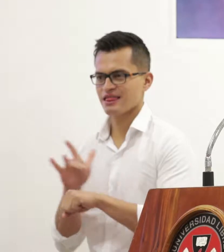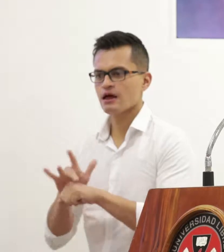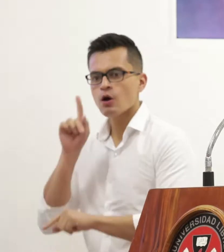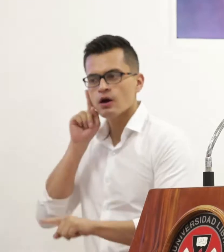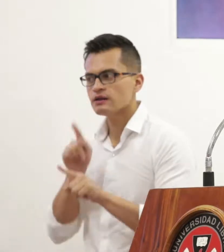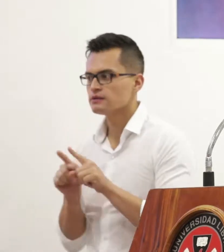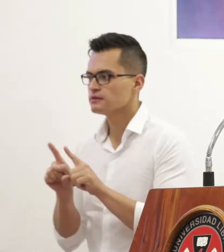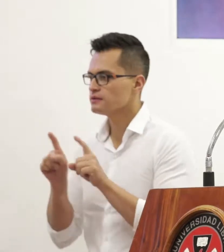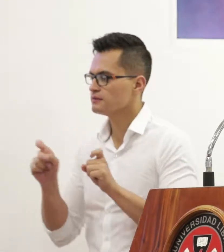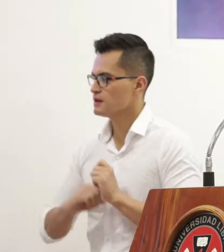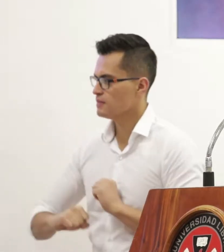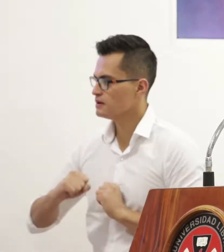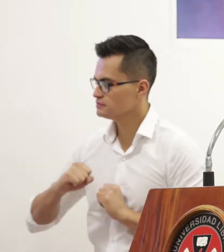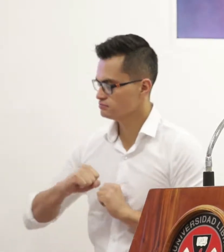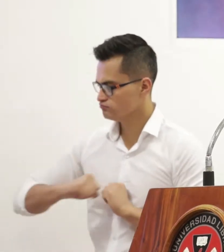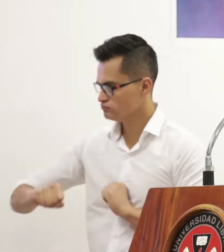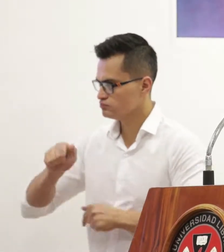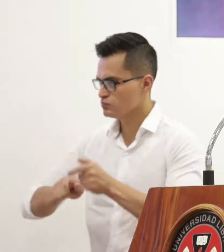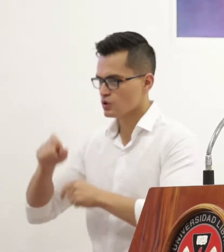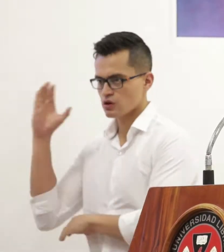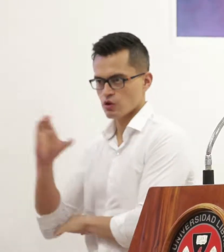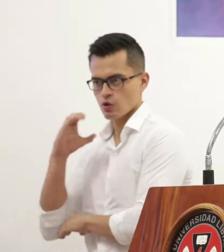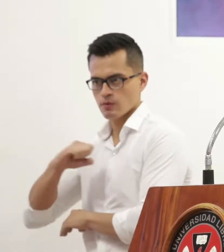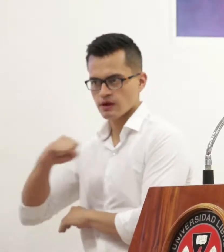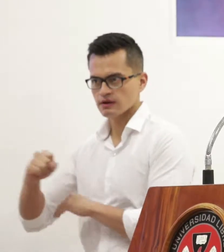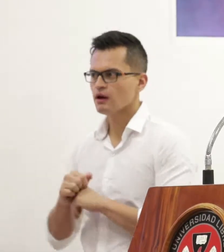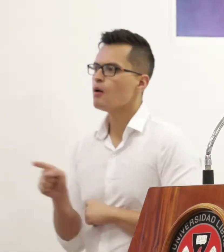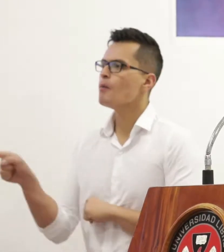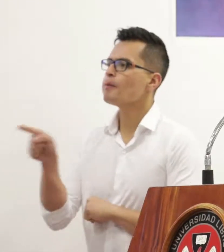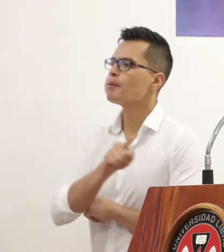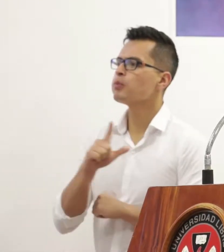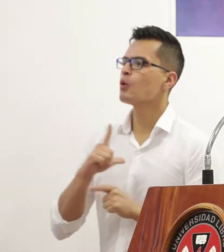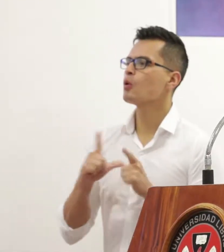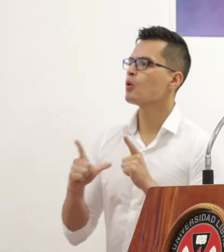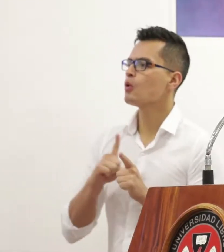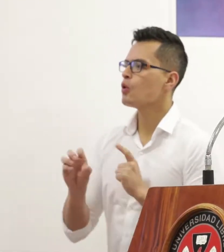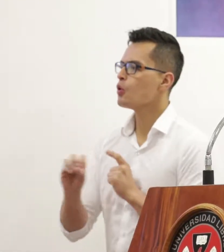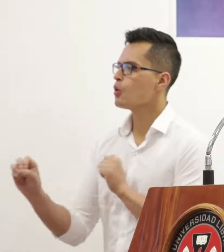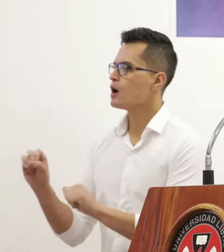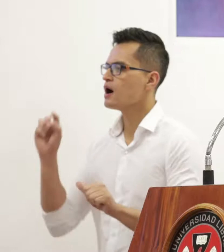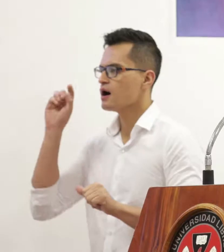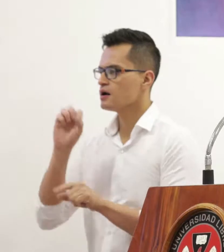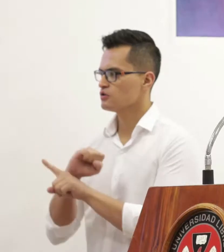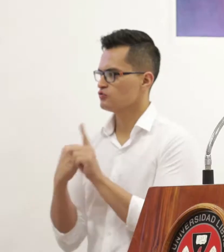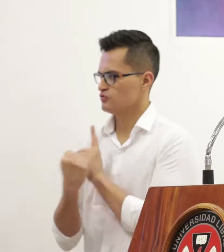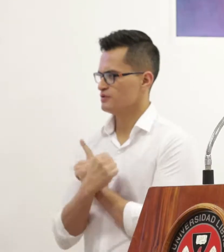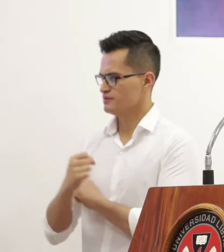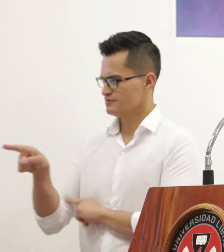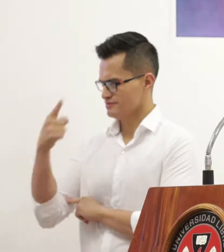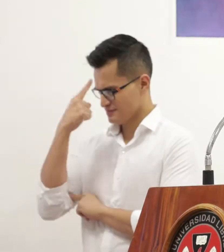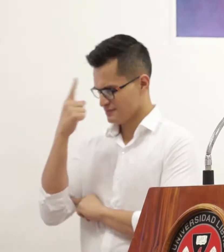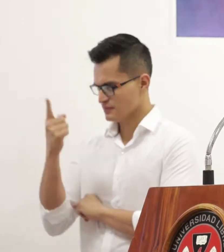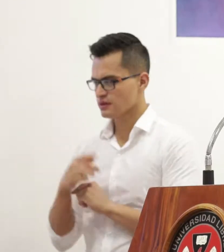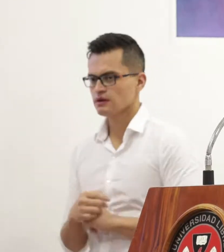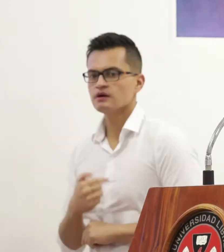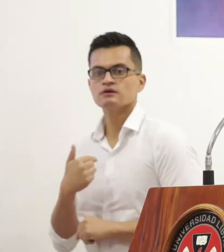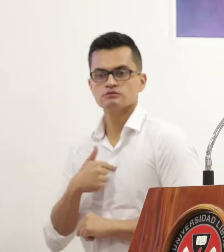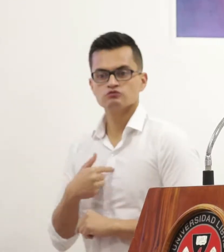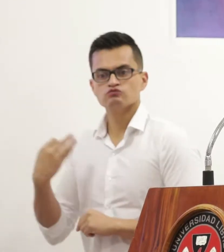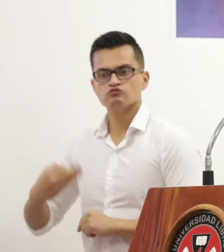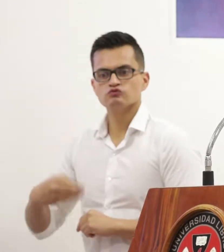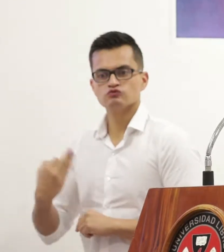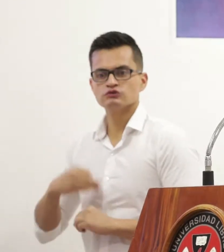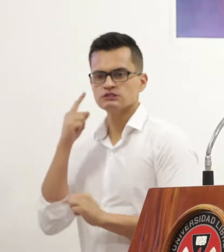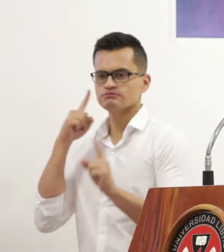derechos de los colombianos. Y lo saben los líderes y las lideresas sociales aquí en Colombia. Yo he sido muy crítico de cómo